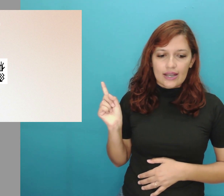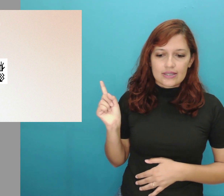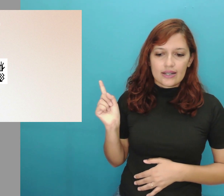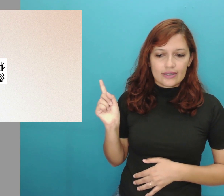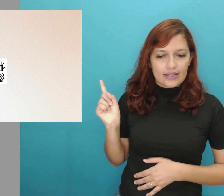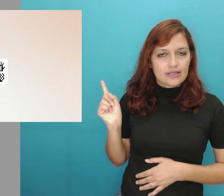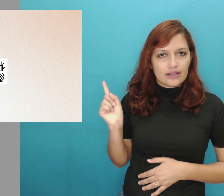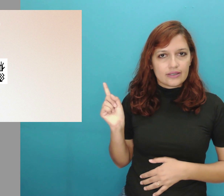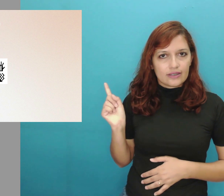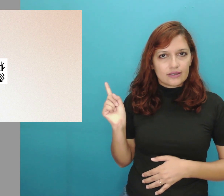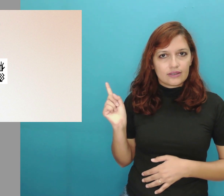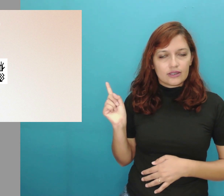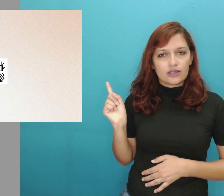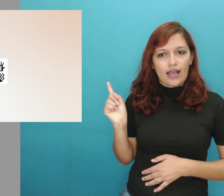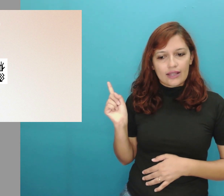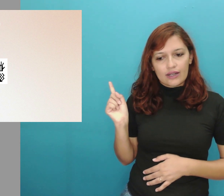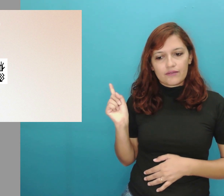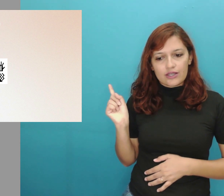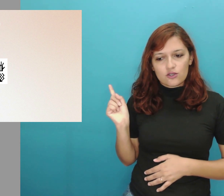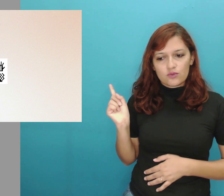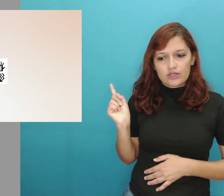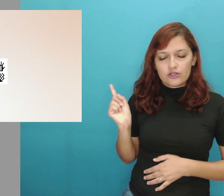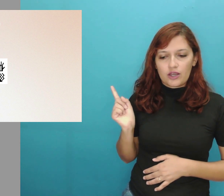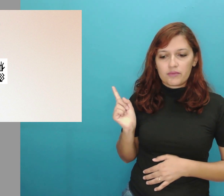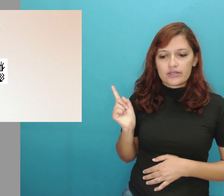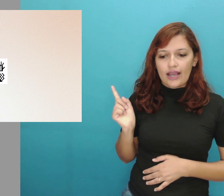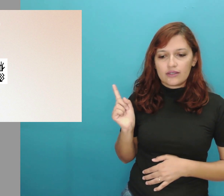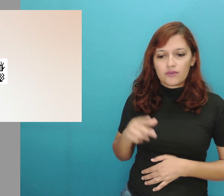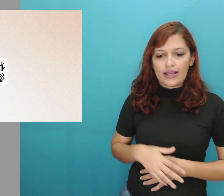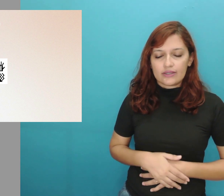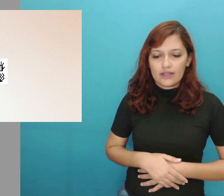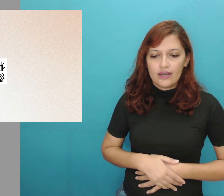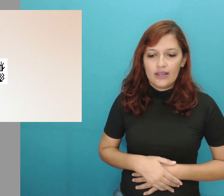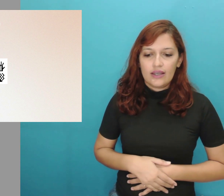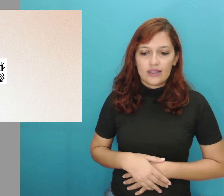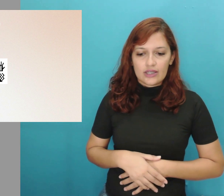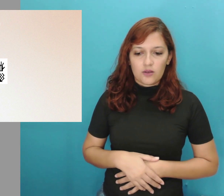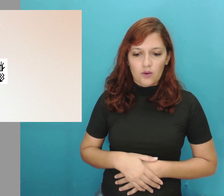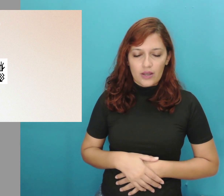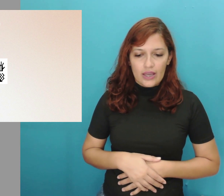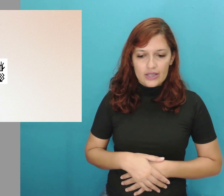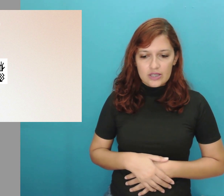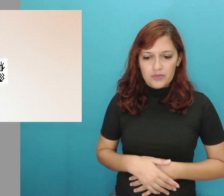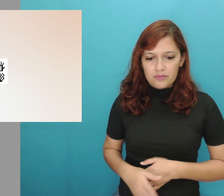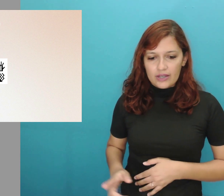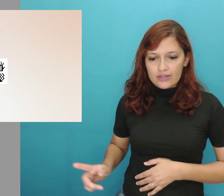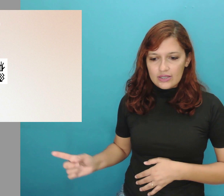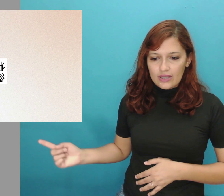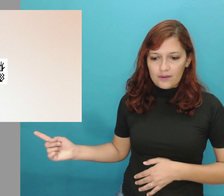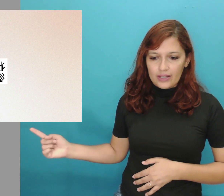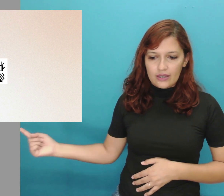Ela está escrita através do sistema sign writing. Então, esse primeiro sinal aqui,